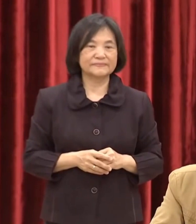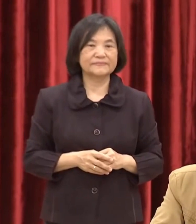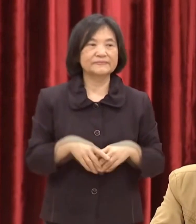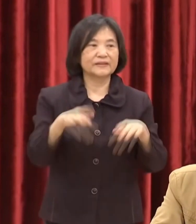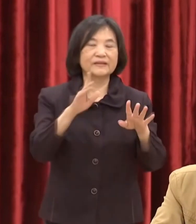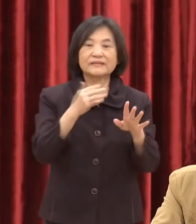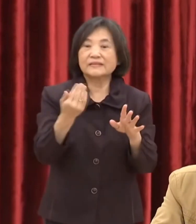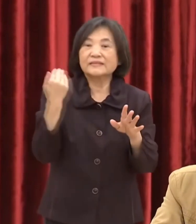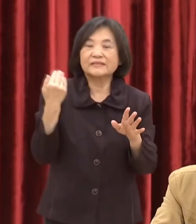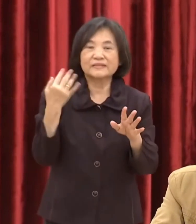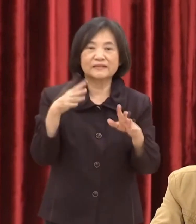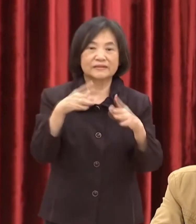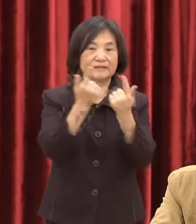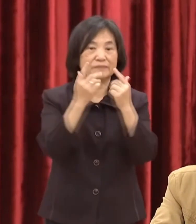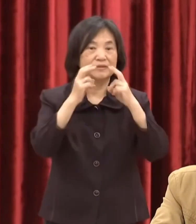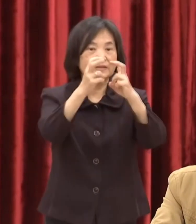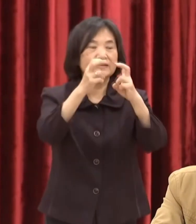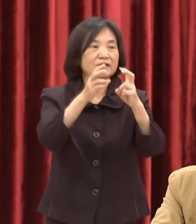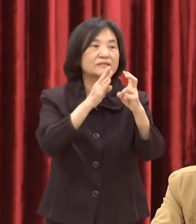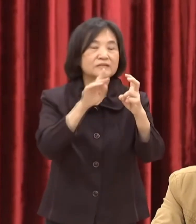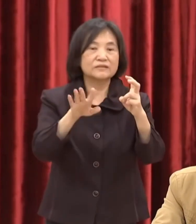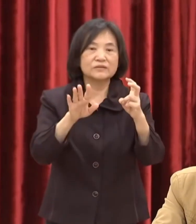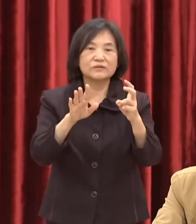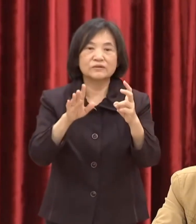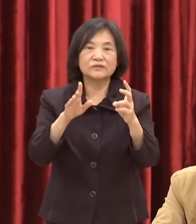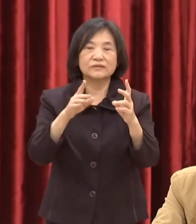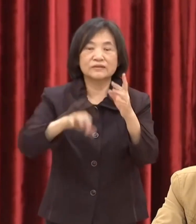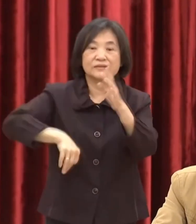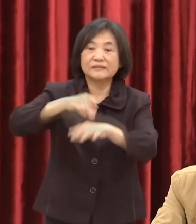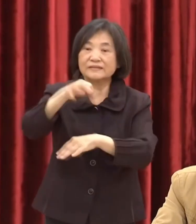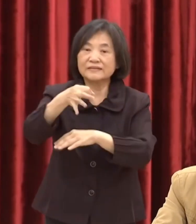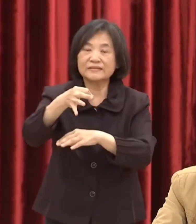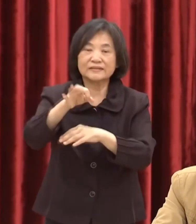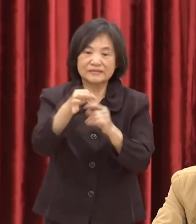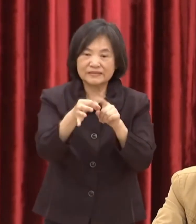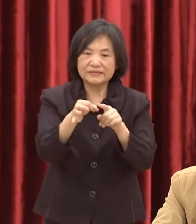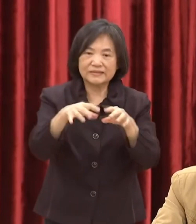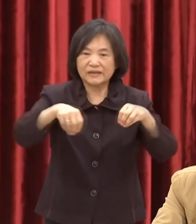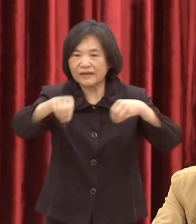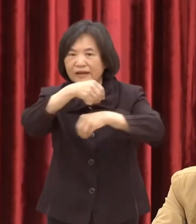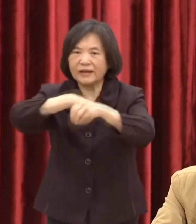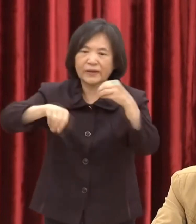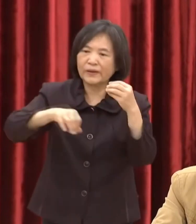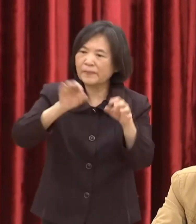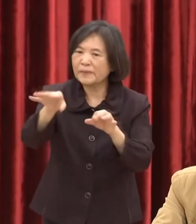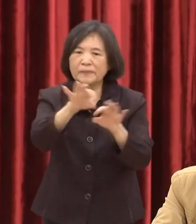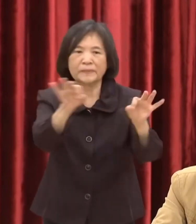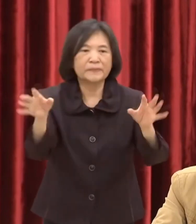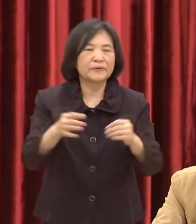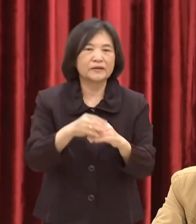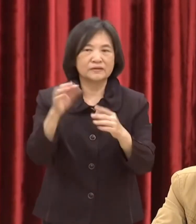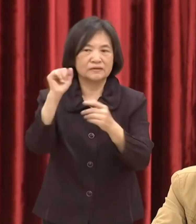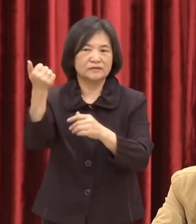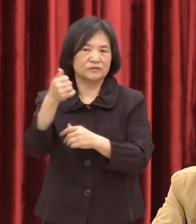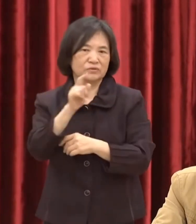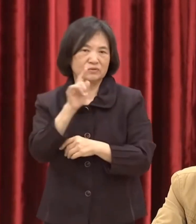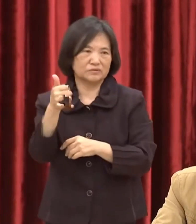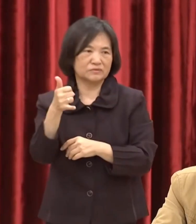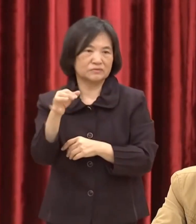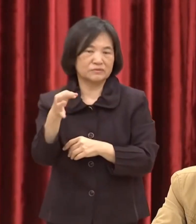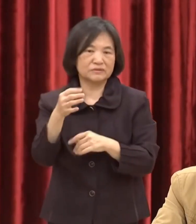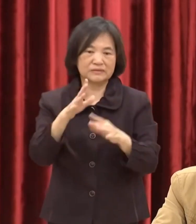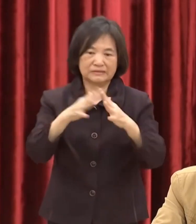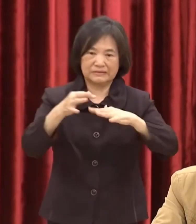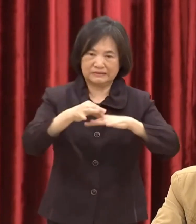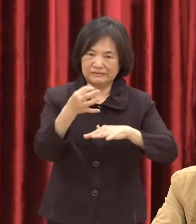是因为之前那个北捷的那个重资基金被你们拿来，就是有来填补一些市府的债务的问题。那现在有议员点出说，这个重资